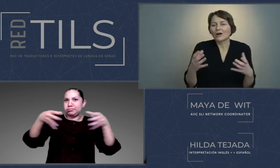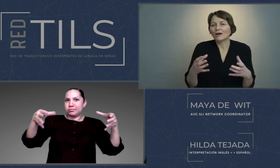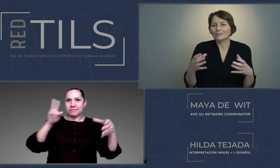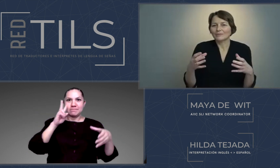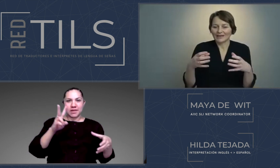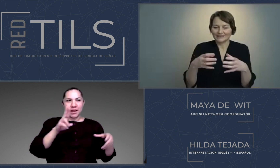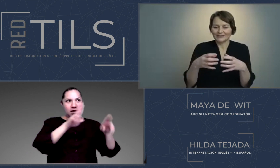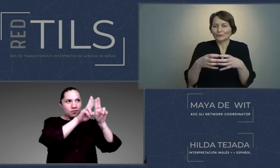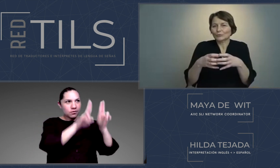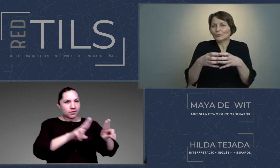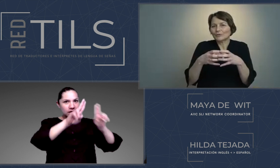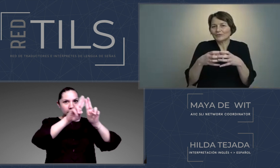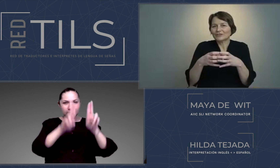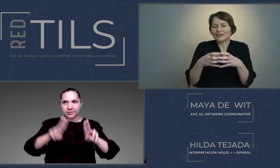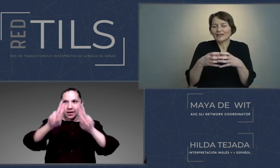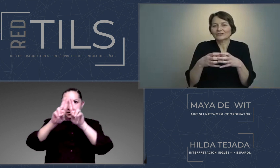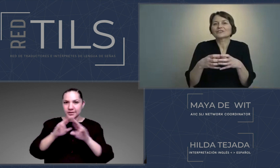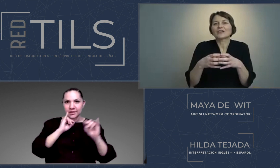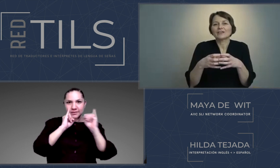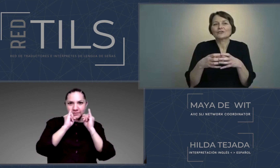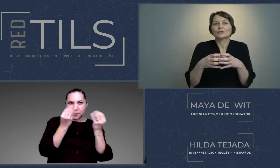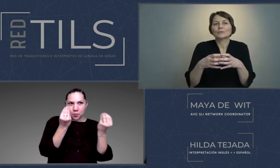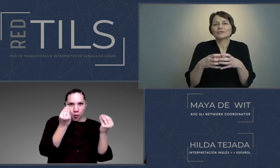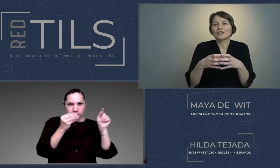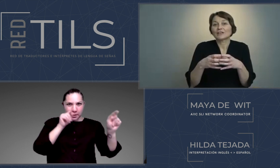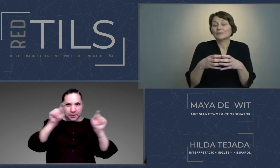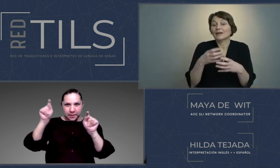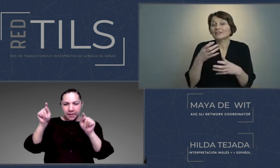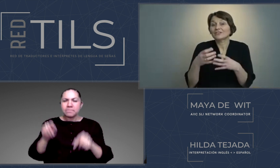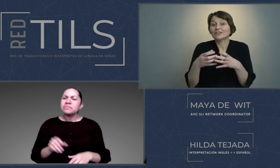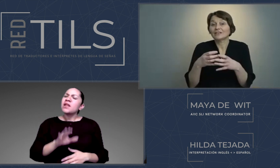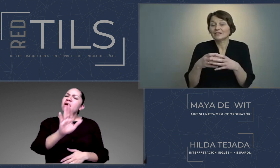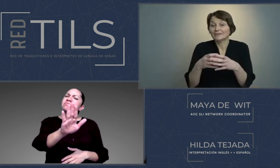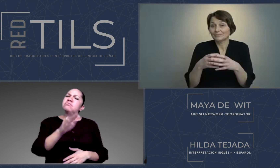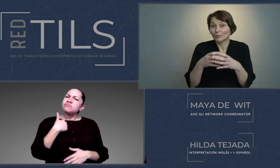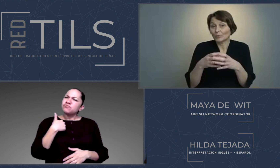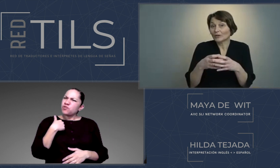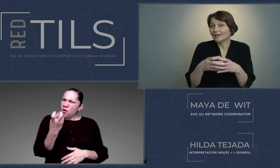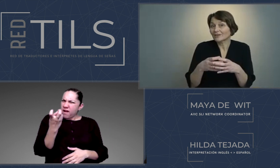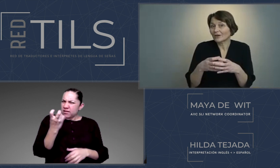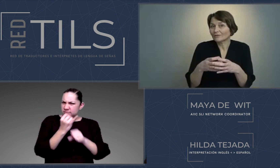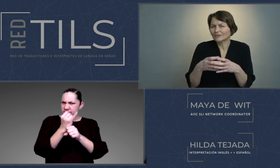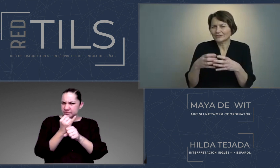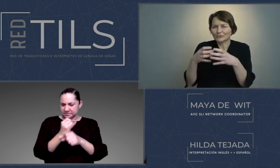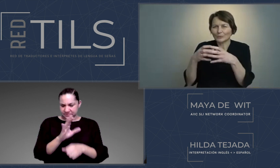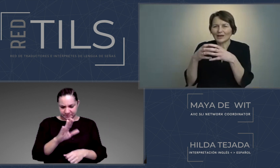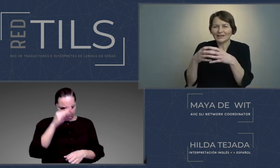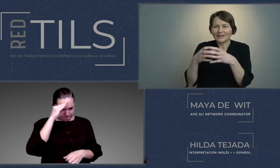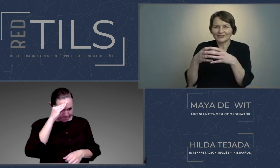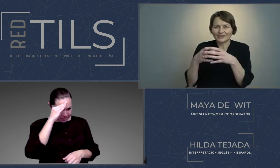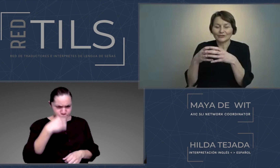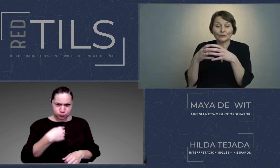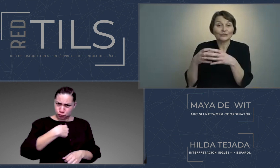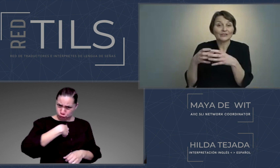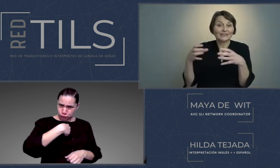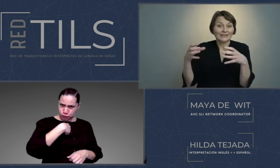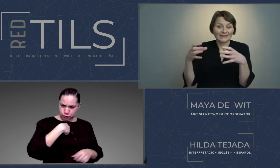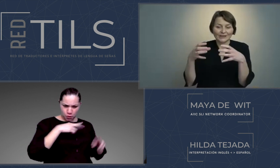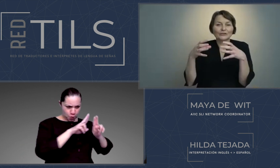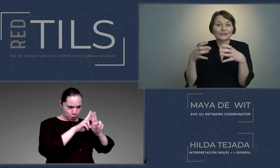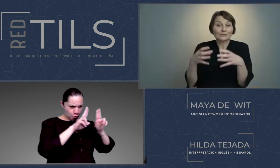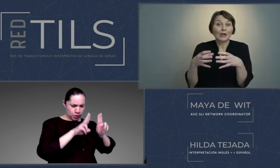Entonces me hice esta pregunta, ¿qué es lo que nosotros hacemos? Yo hago señas internacionales, pero entonces, cómo es que se conjuntó este grupo